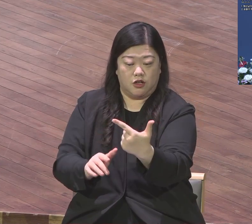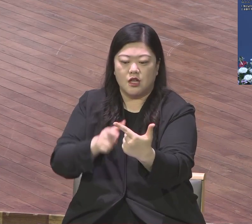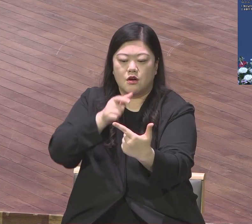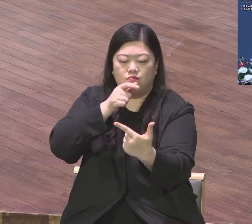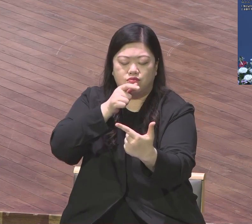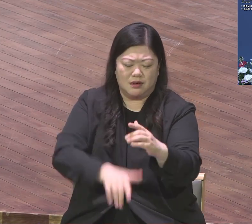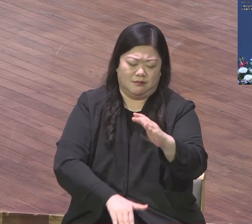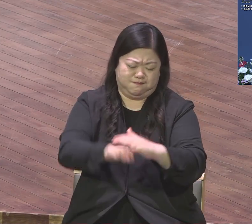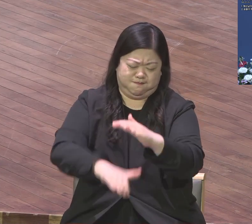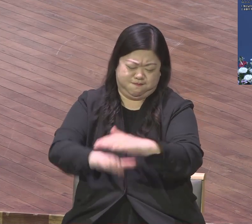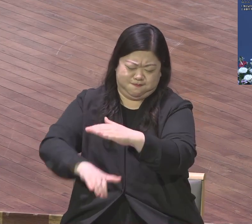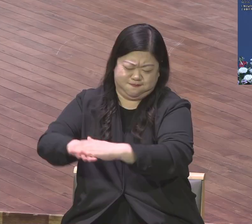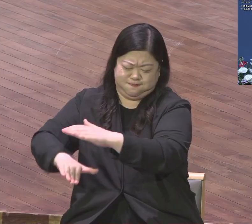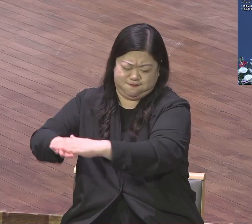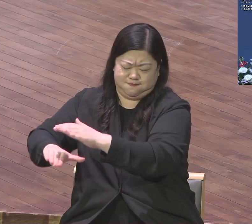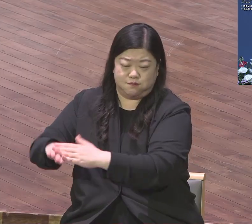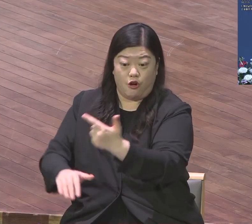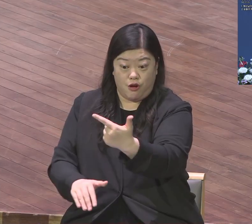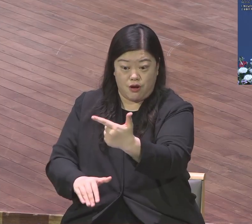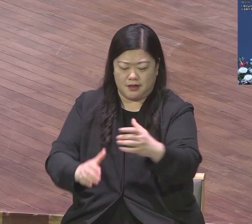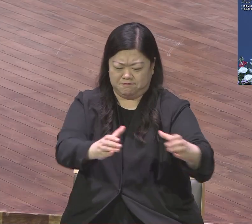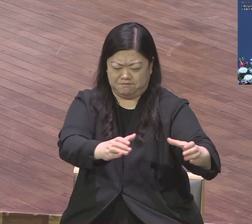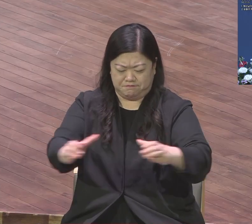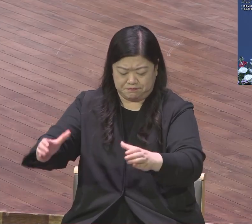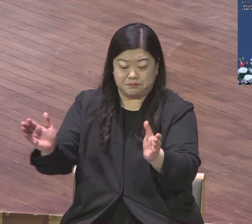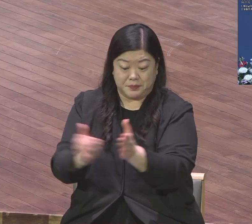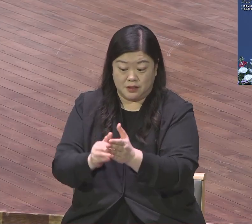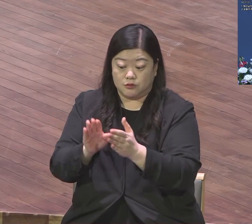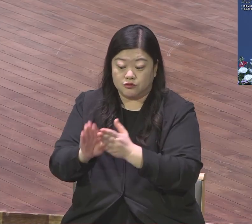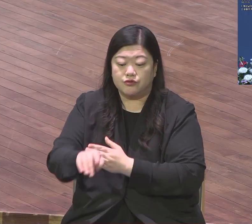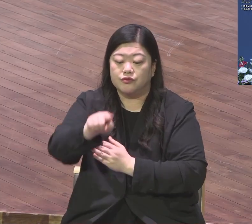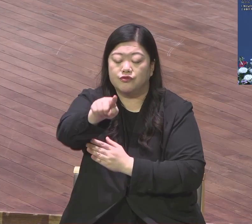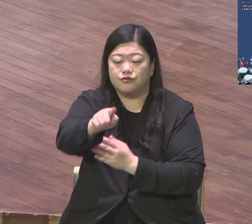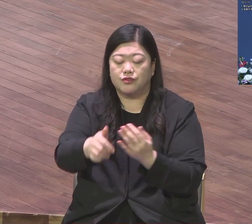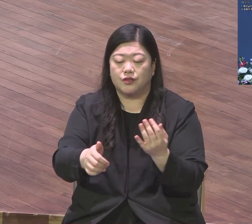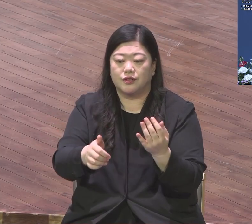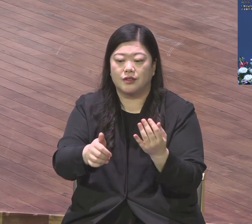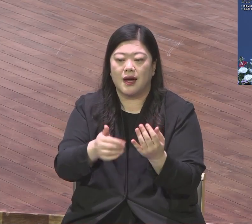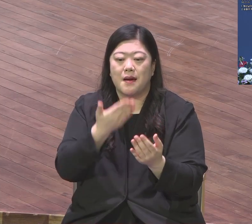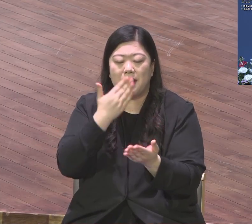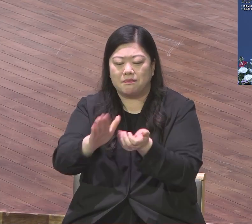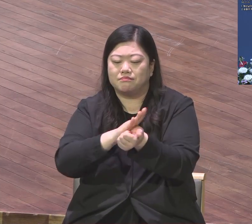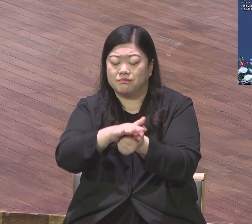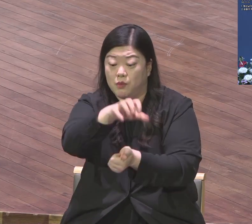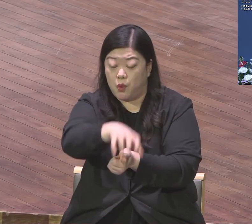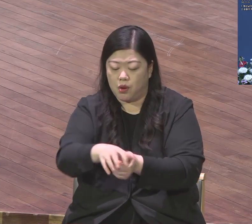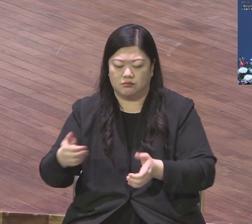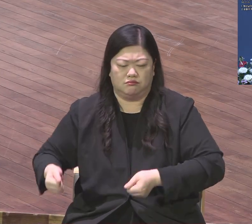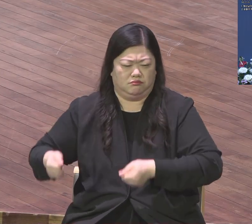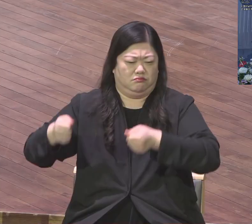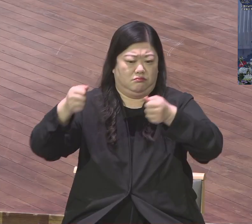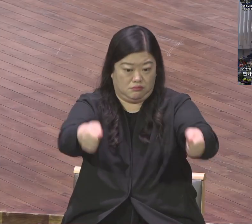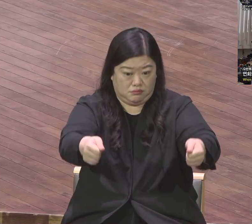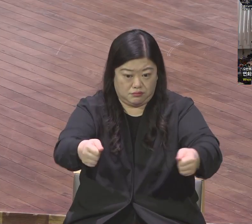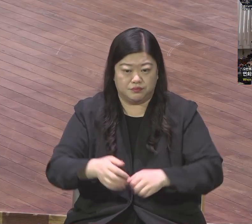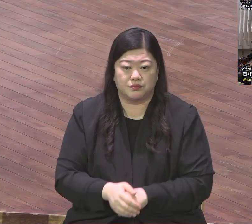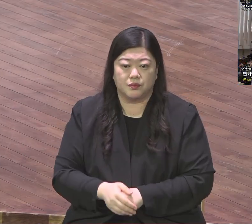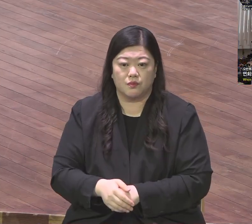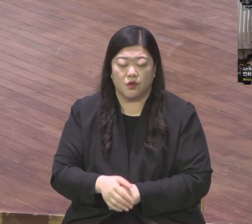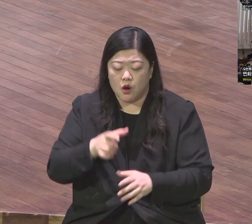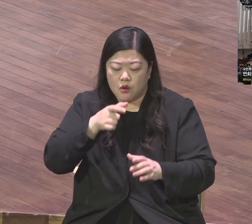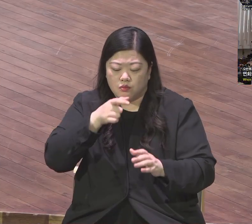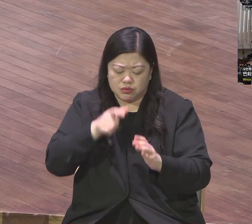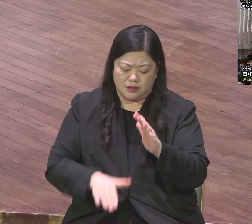그래서 말씀대로 갖다 주었어요. 그랬더니 놀라운 일이 일어났습니다. 9절입니다. 연회장은 물로 된